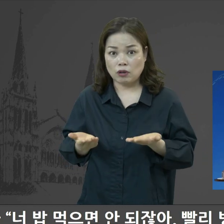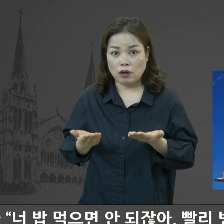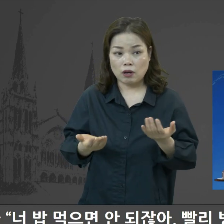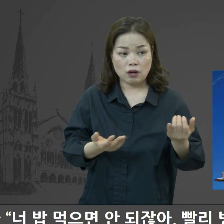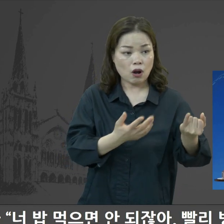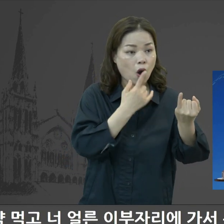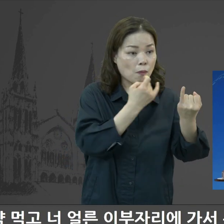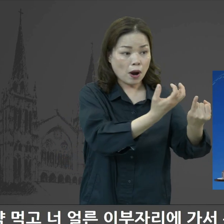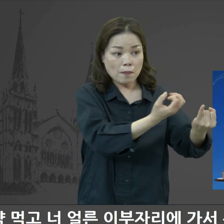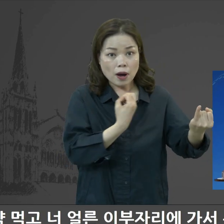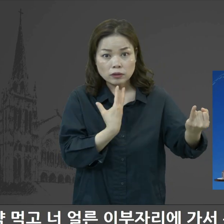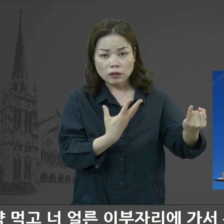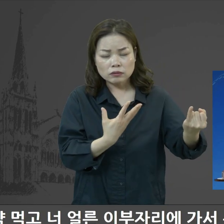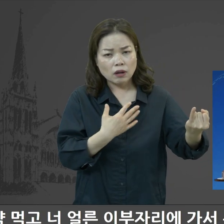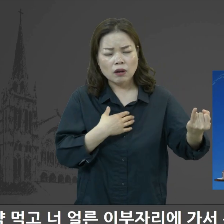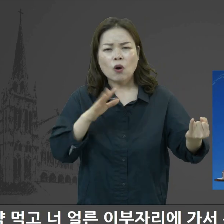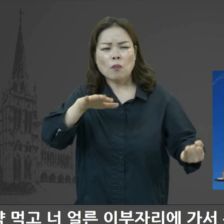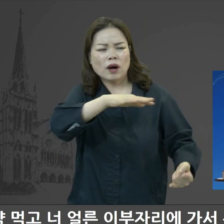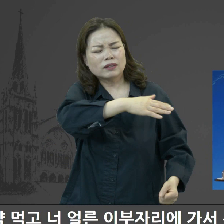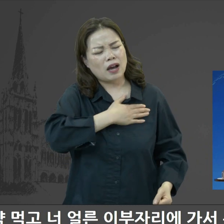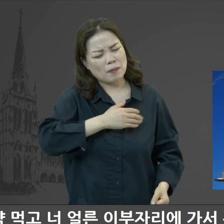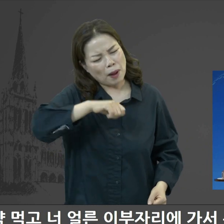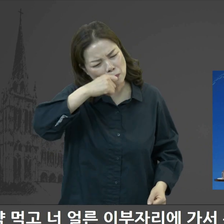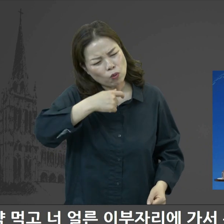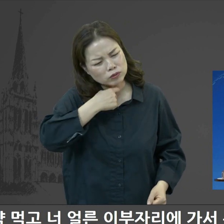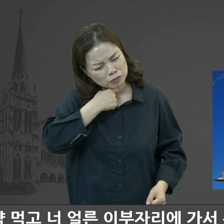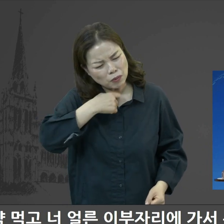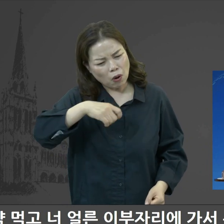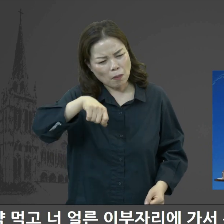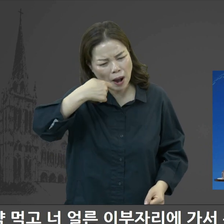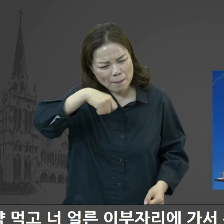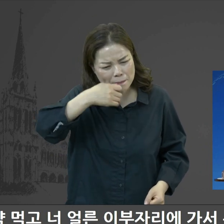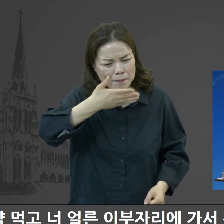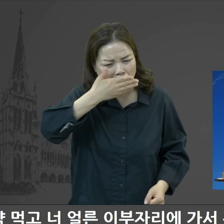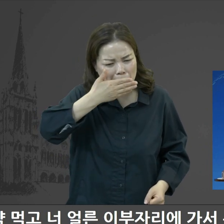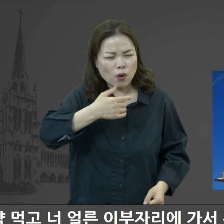그러는데 엄마 그게 아니라 나 밥 좀 줘보세요. 밥 좀 줘봐.